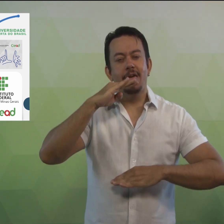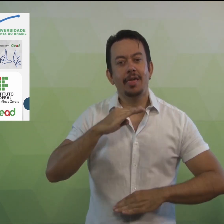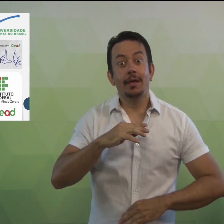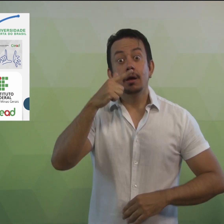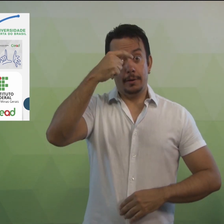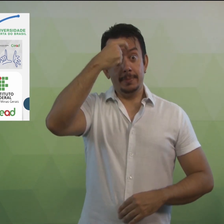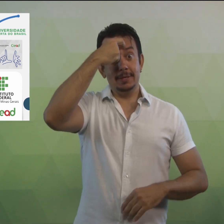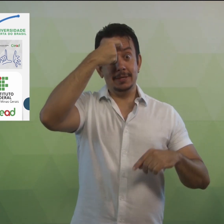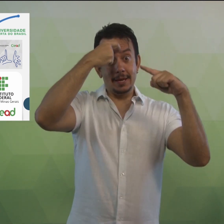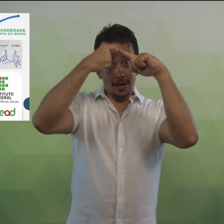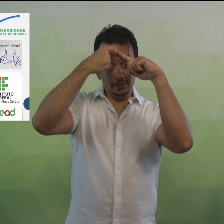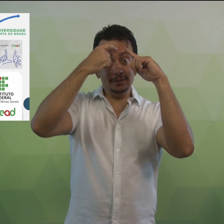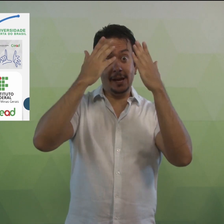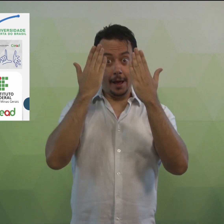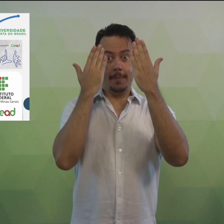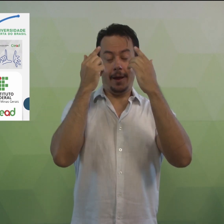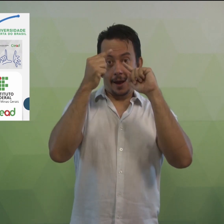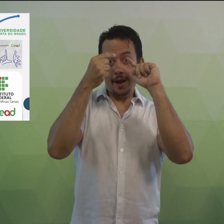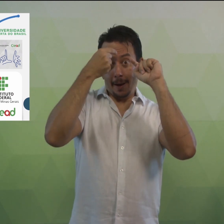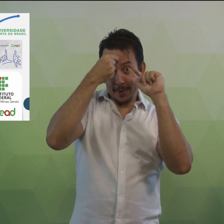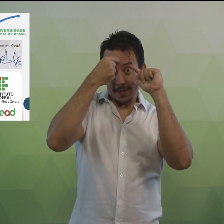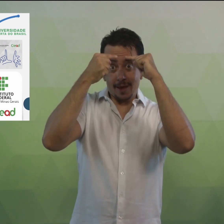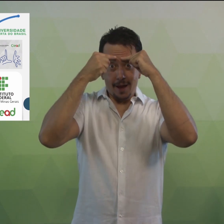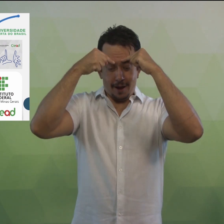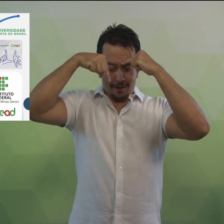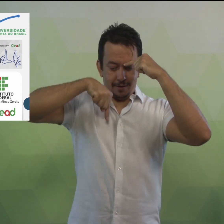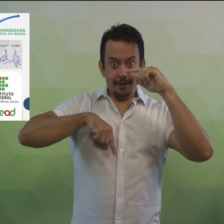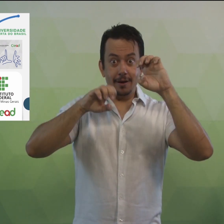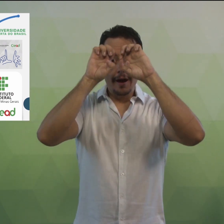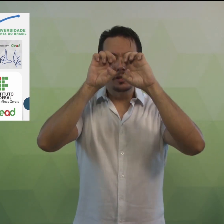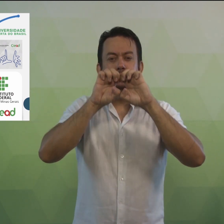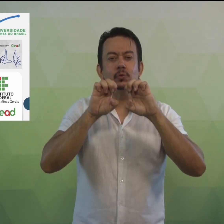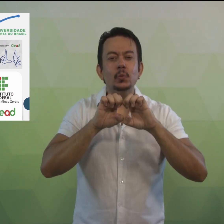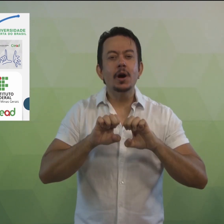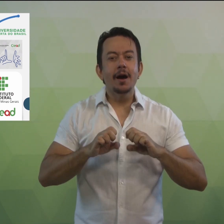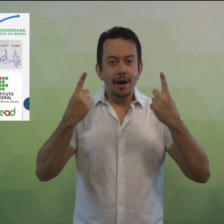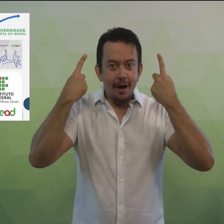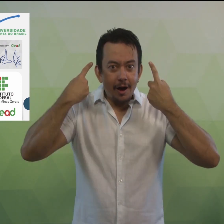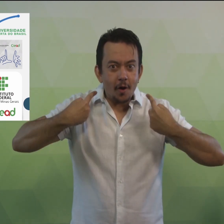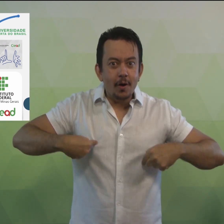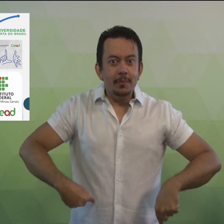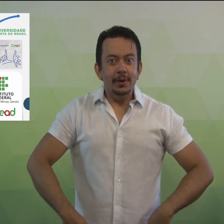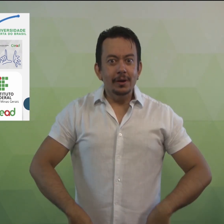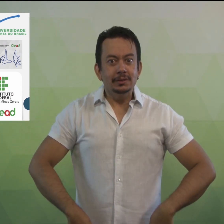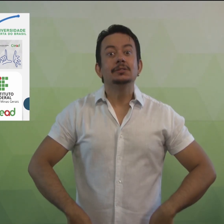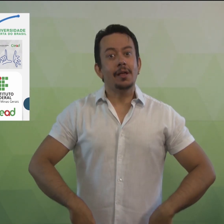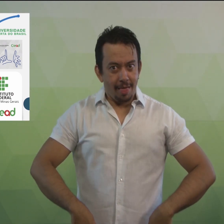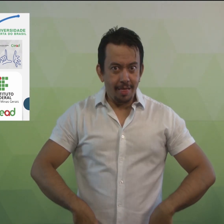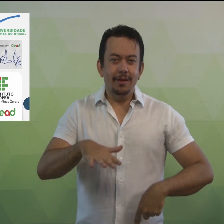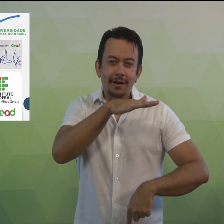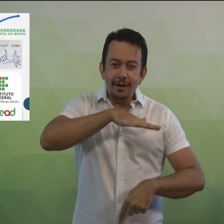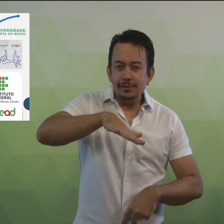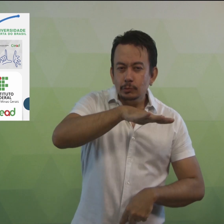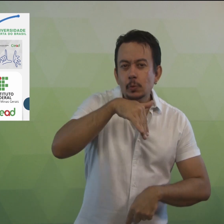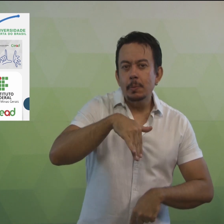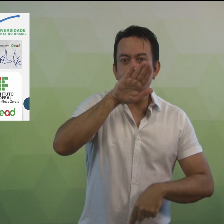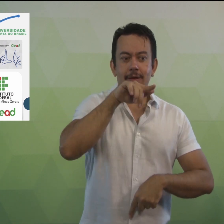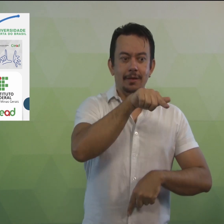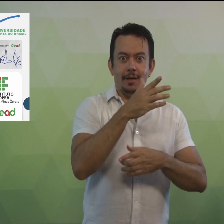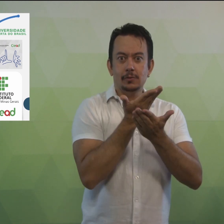Então, quando fazemos a urina, por exemplo, o nosso corpo esvazia, sente-se ok, já foi saciado